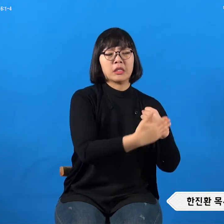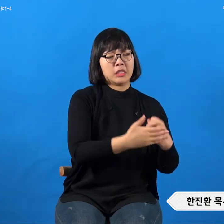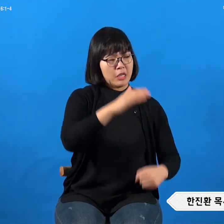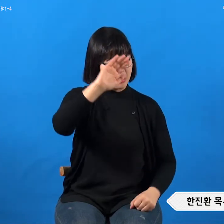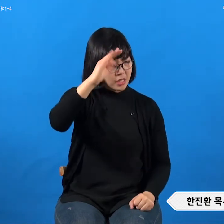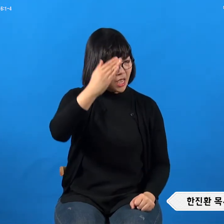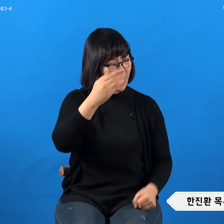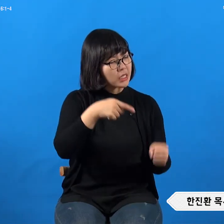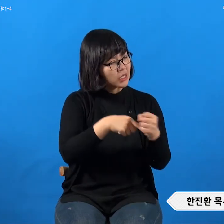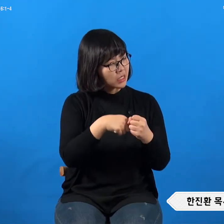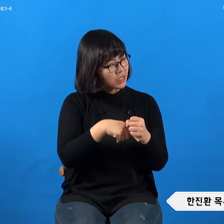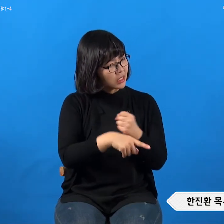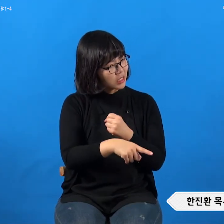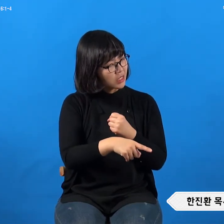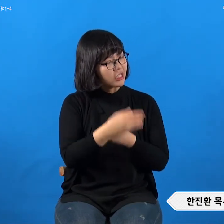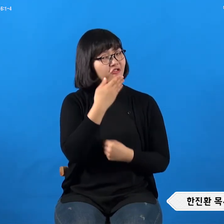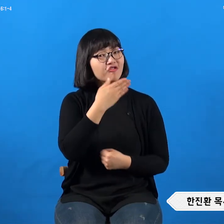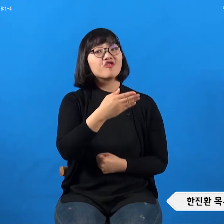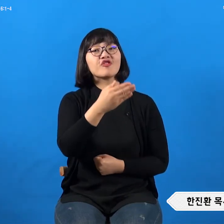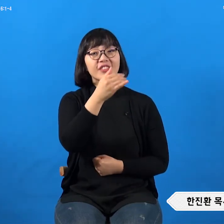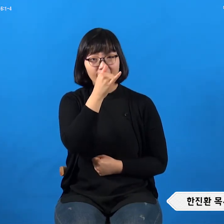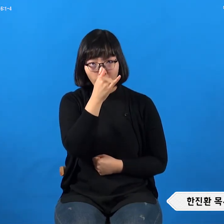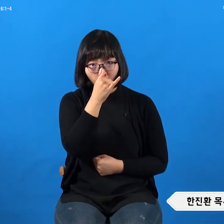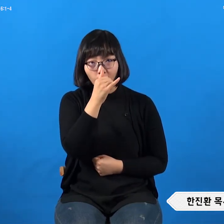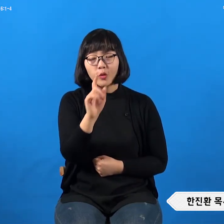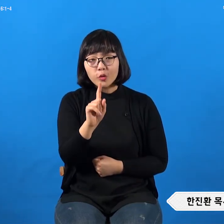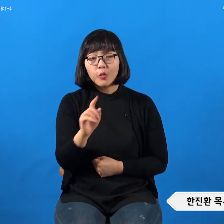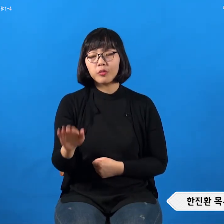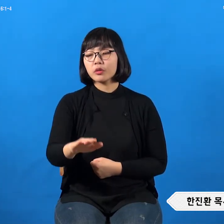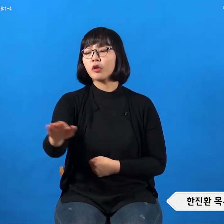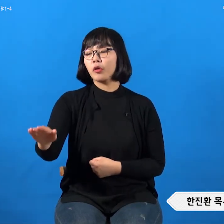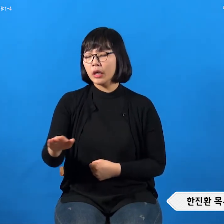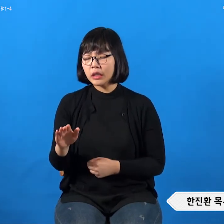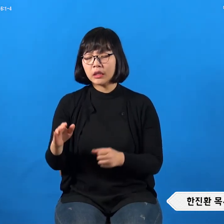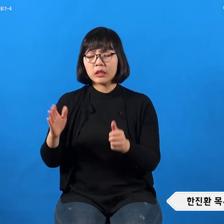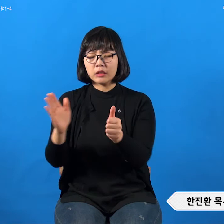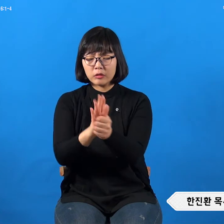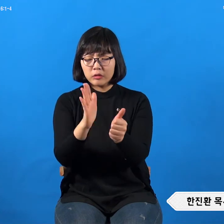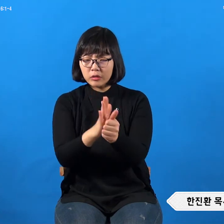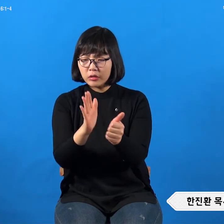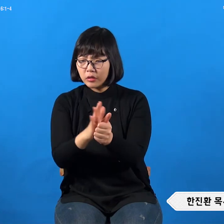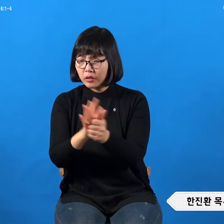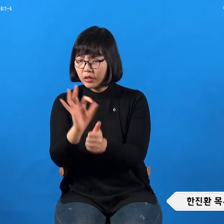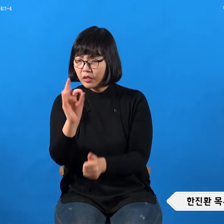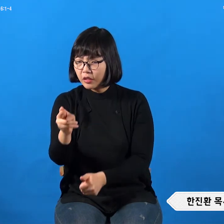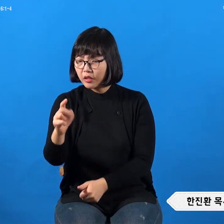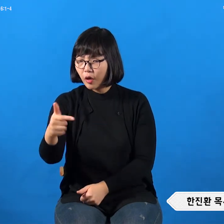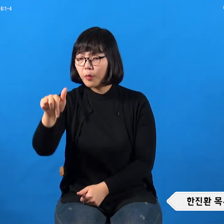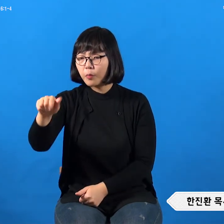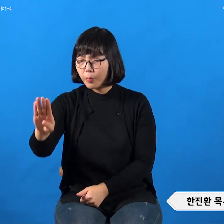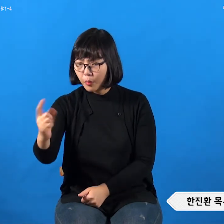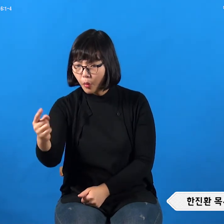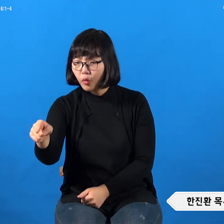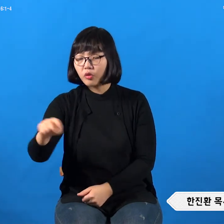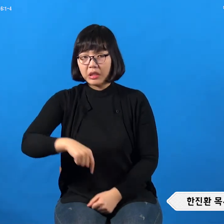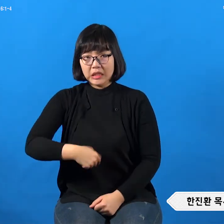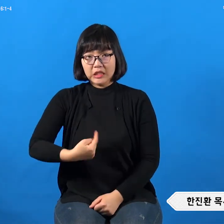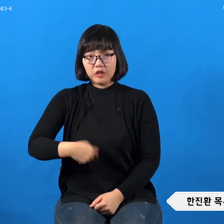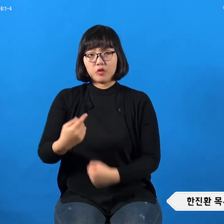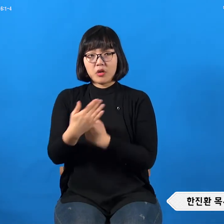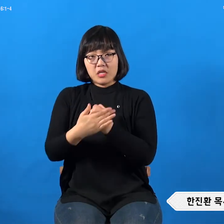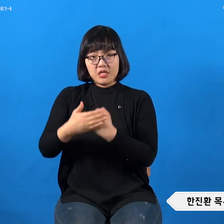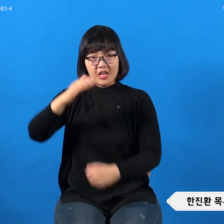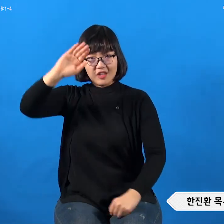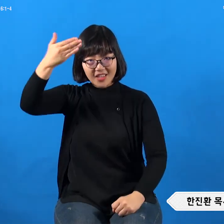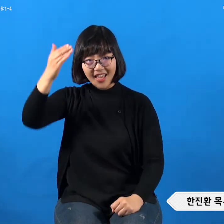수도 있고, 또 너희가 하는 연보가 너희에게 은혜가 된다 하는 뜻일 수도 있습니다.